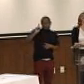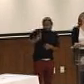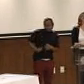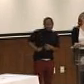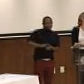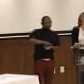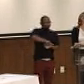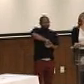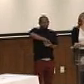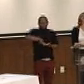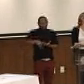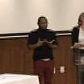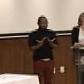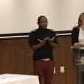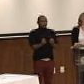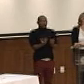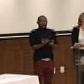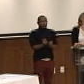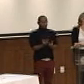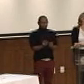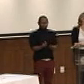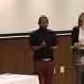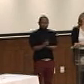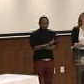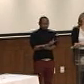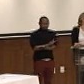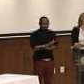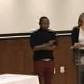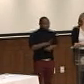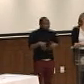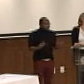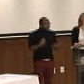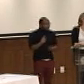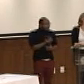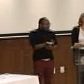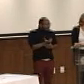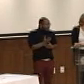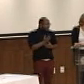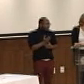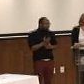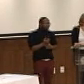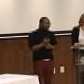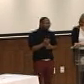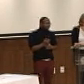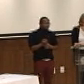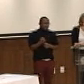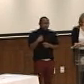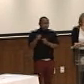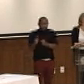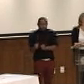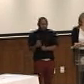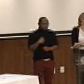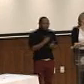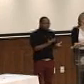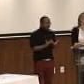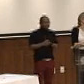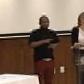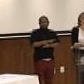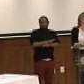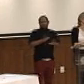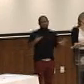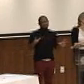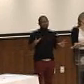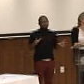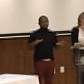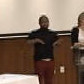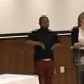temos muitos conflitos. De fato, o que a gente quer, o que a gente pode, é diferente. No sentido de